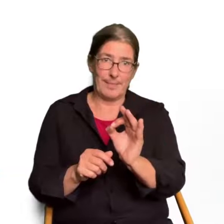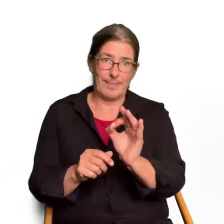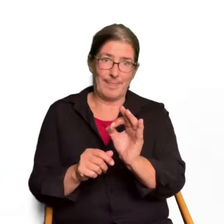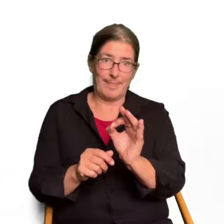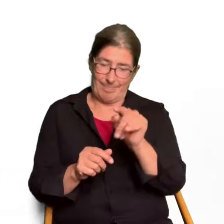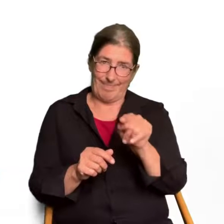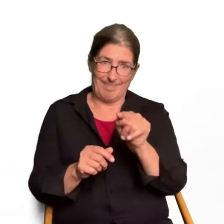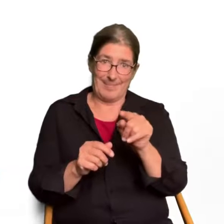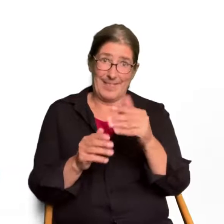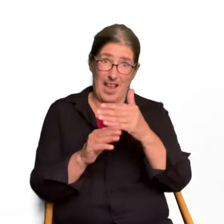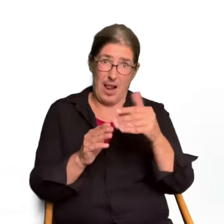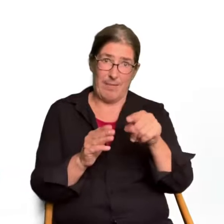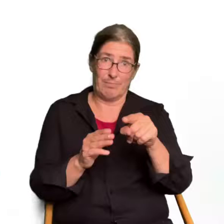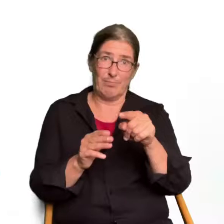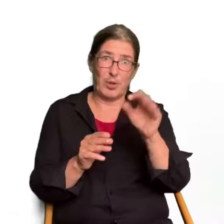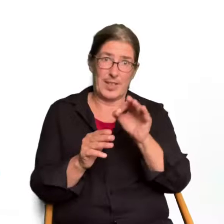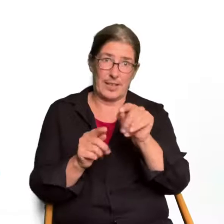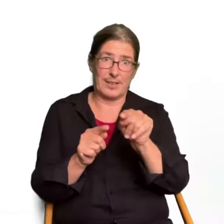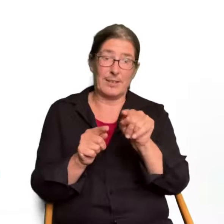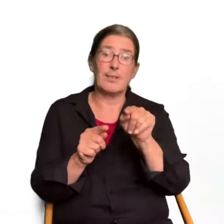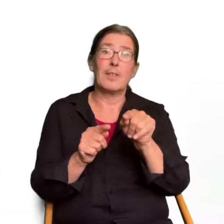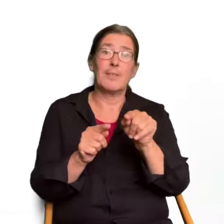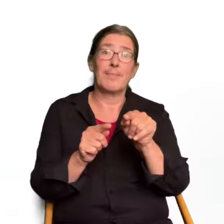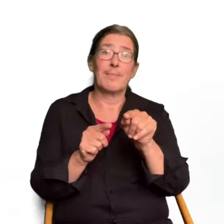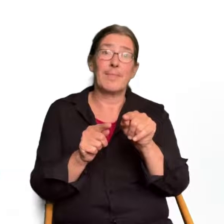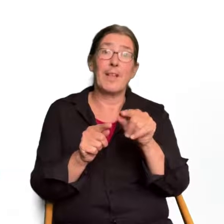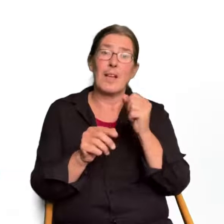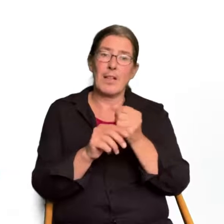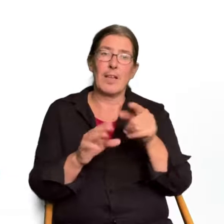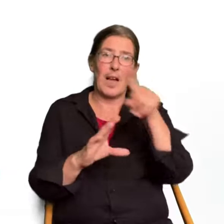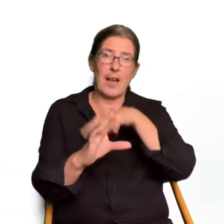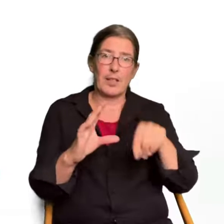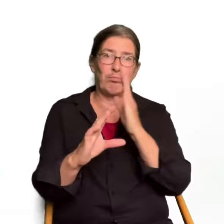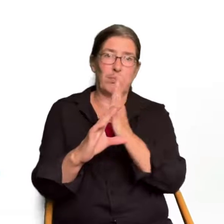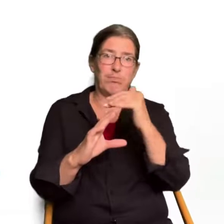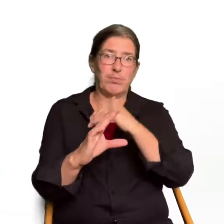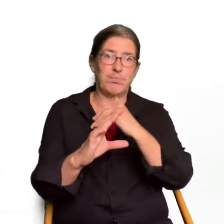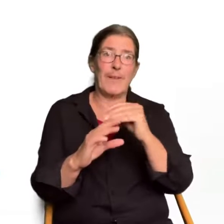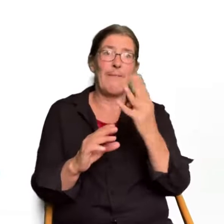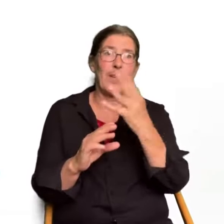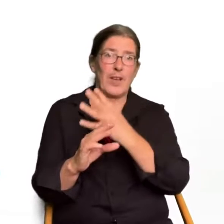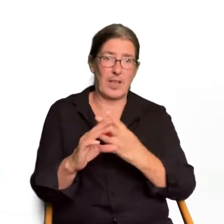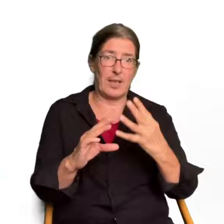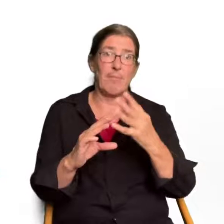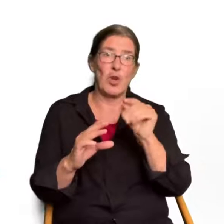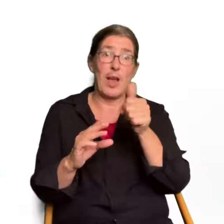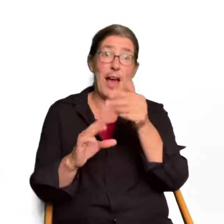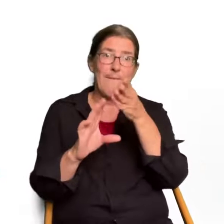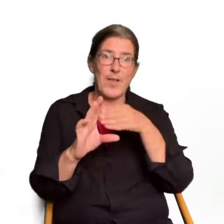das ist der Anteil in Prozent ausgedrückt von dem ganzen und ihr seht ich kann diesen Kreis in vier Viertel aufteilen und das ist eben ein Viertel also